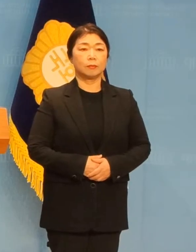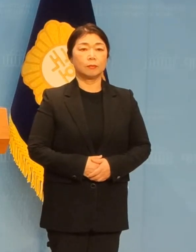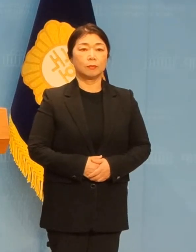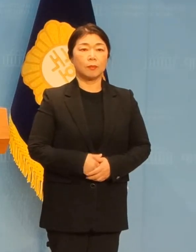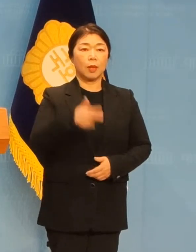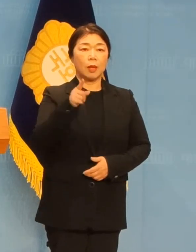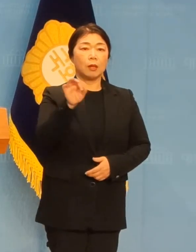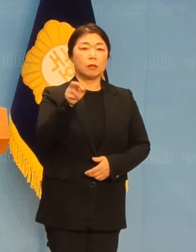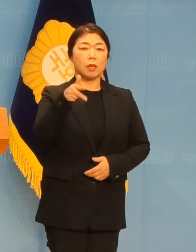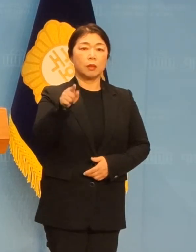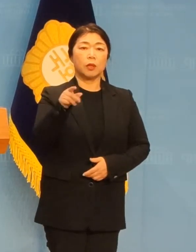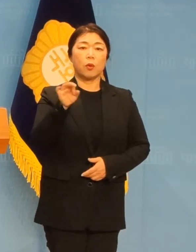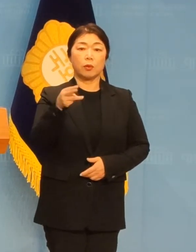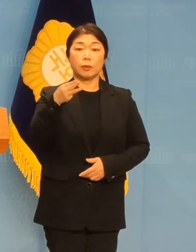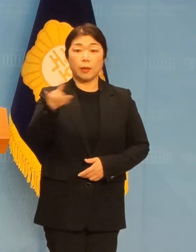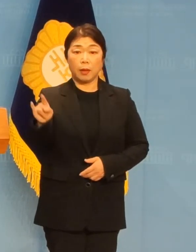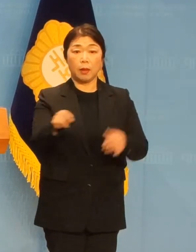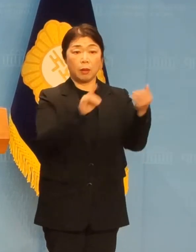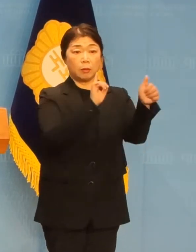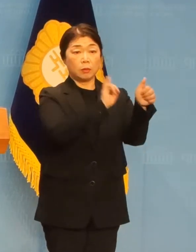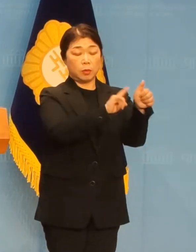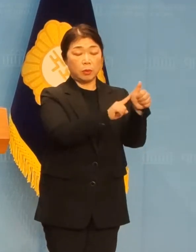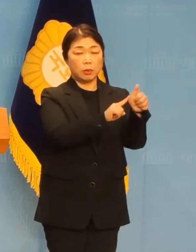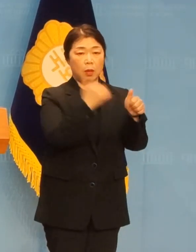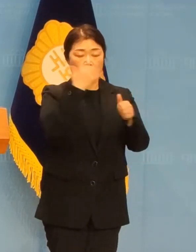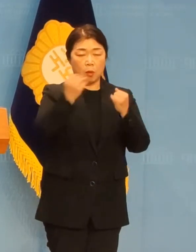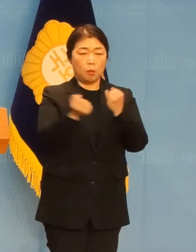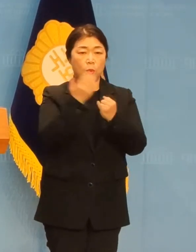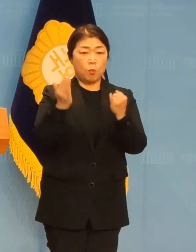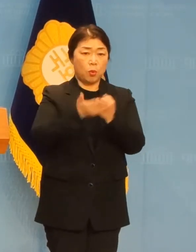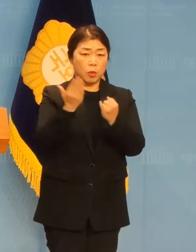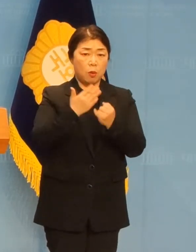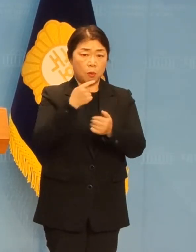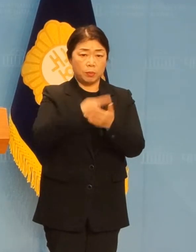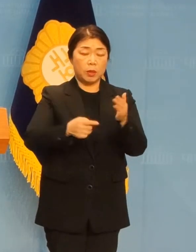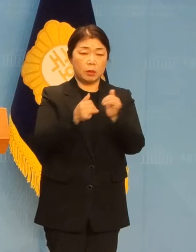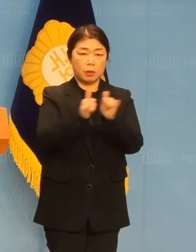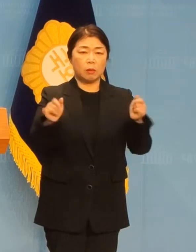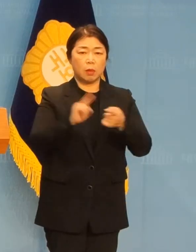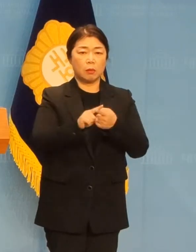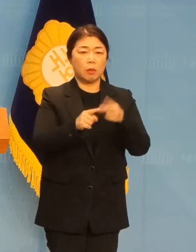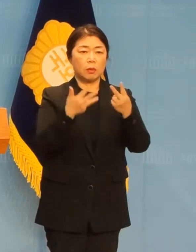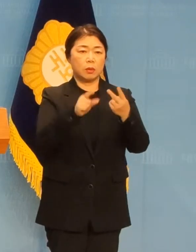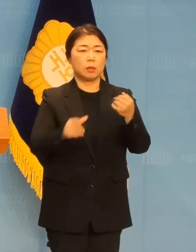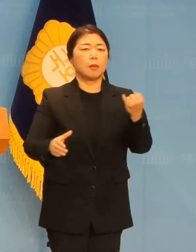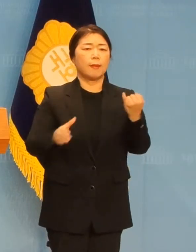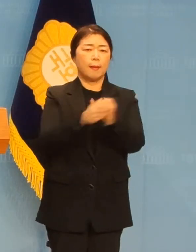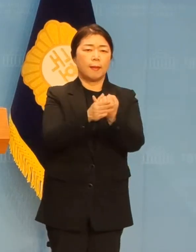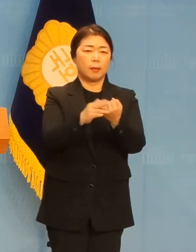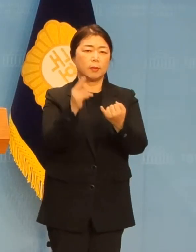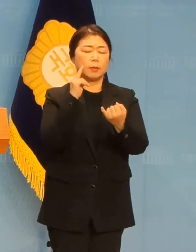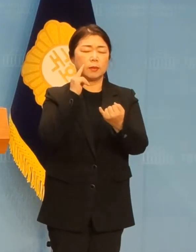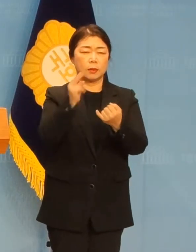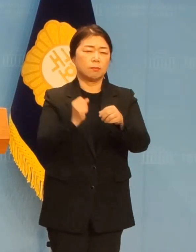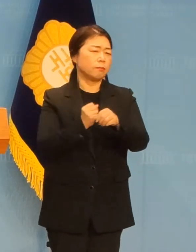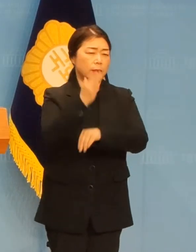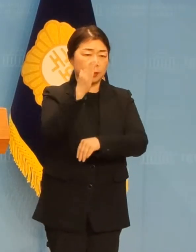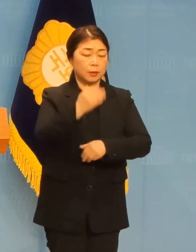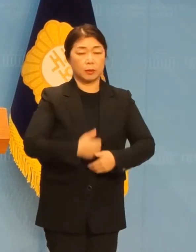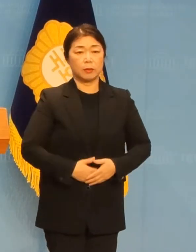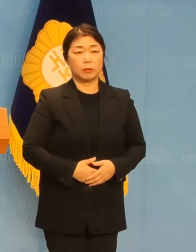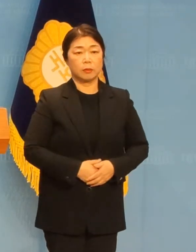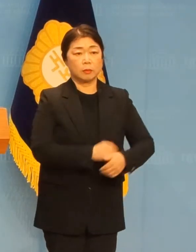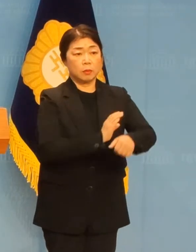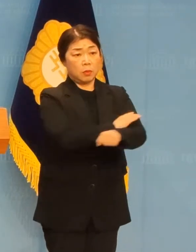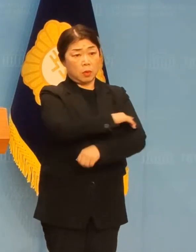장경태 의원의 성폭력 피해자에 대한 2차 가해가 도를 넘어섰습니다. 권력형